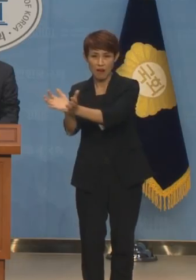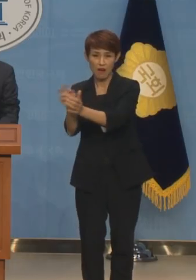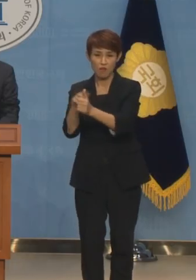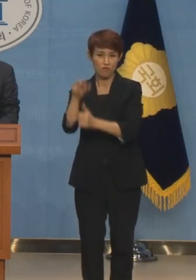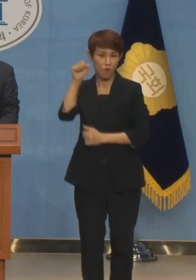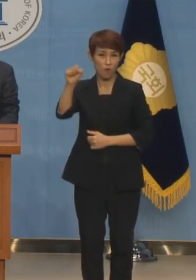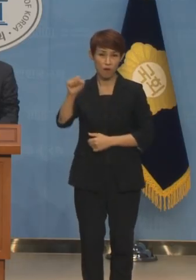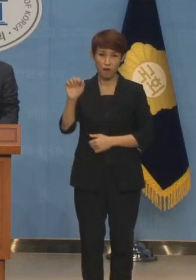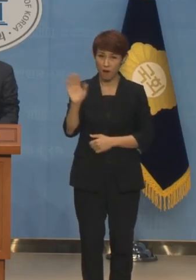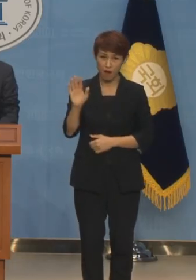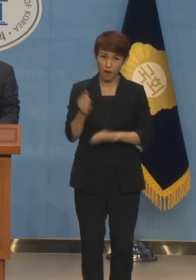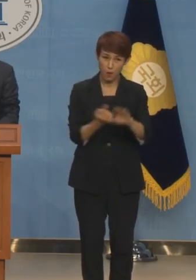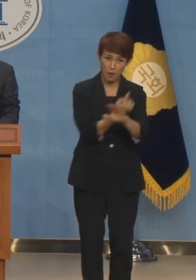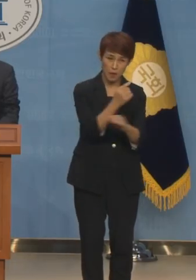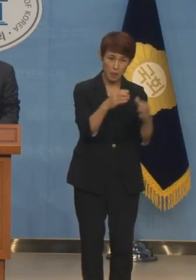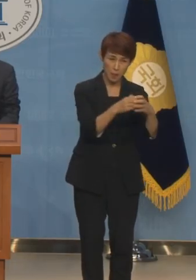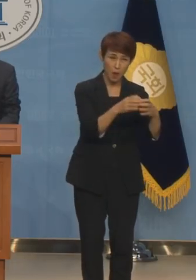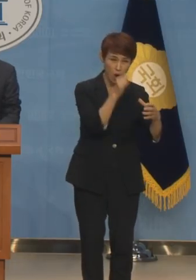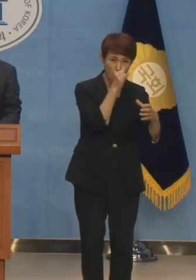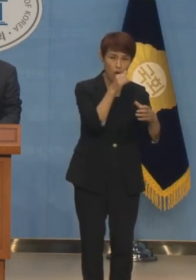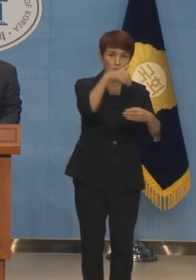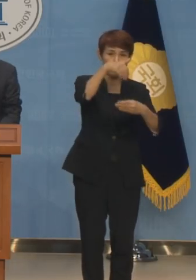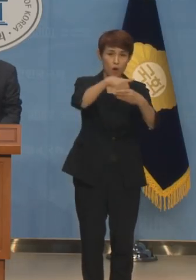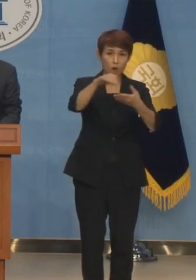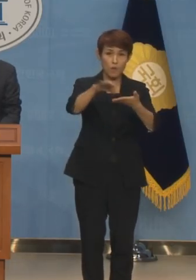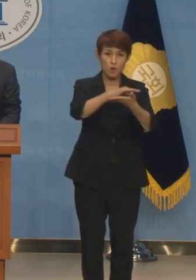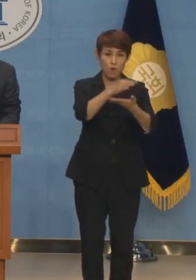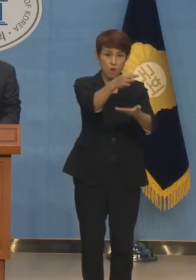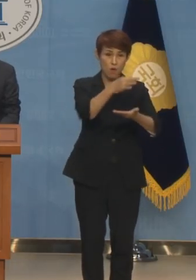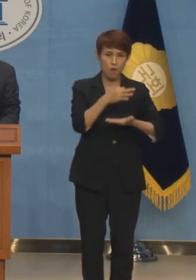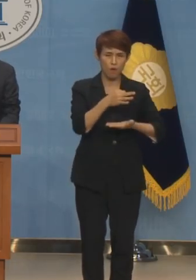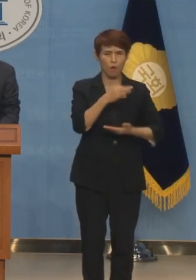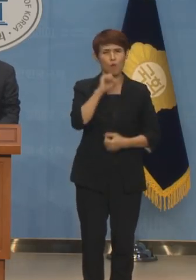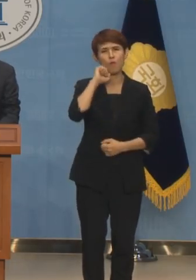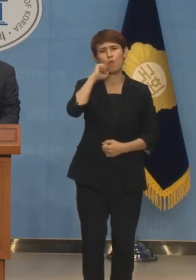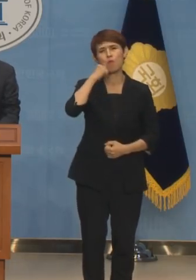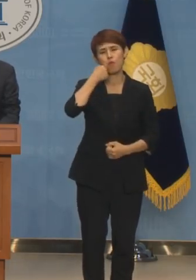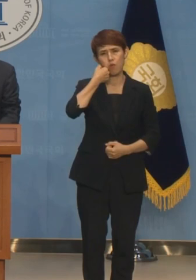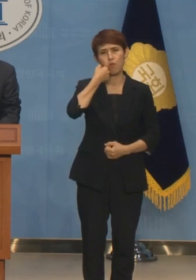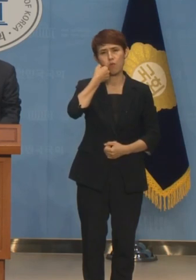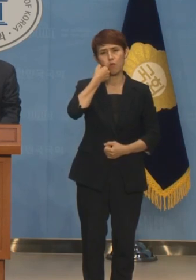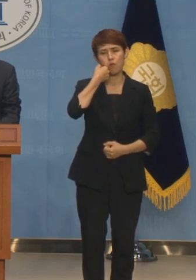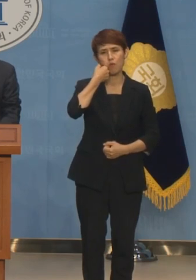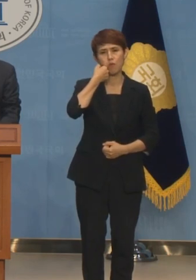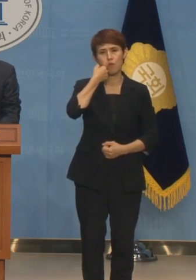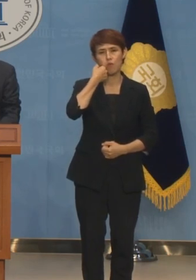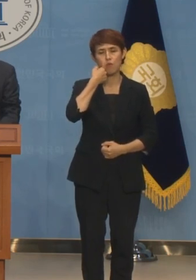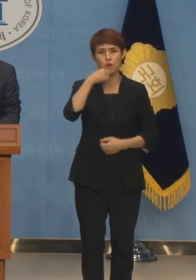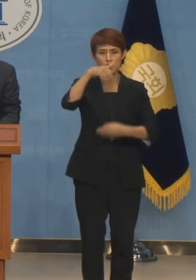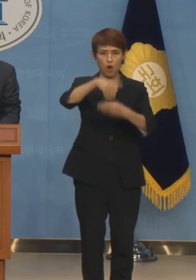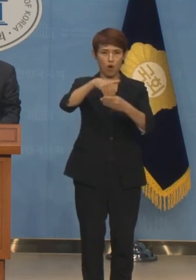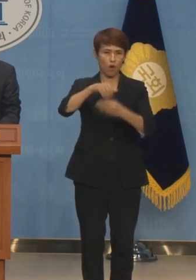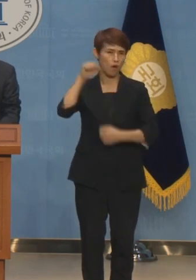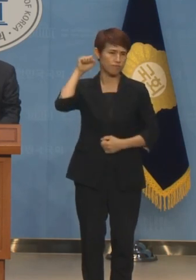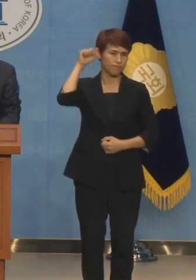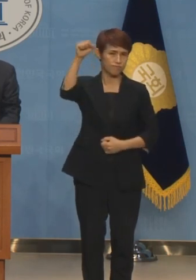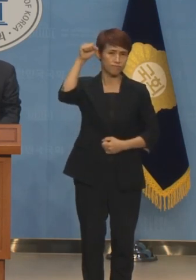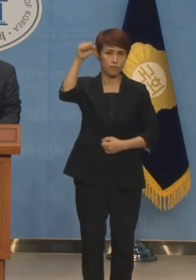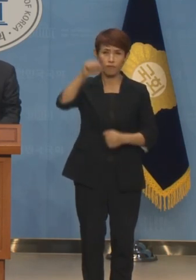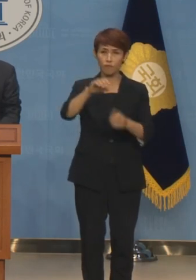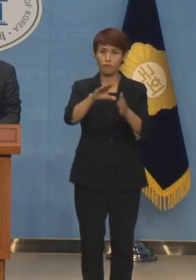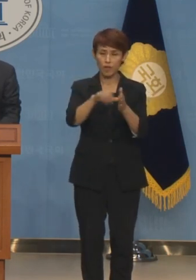경우 선거 비용의 보전 가능성은 매우 낮은 상황입니다. 선거 운동에